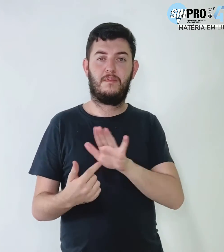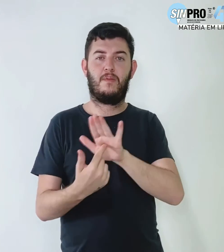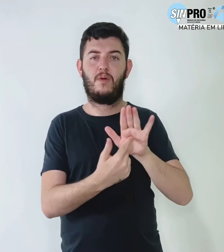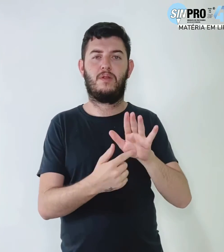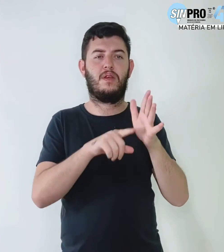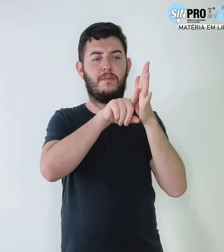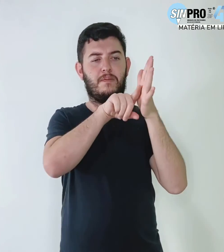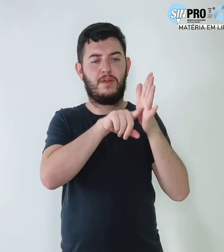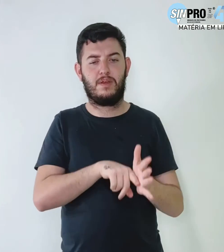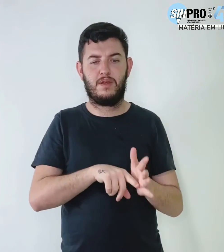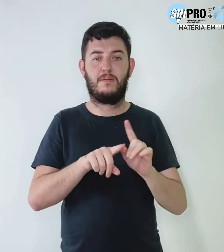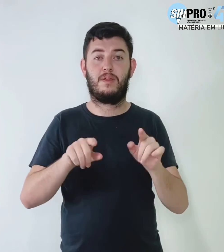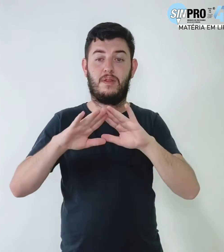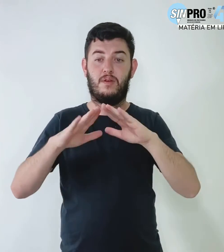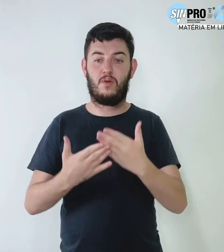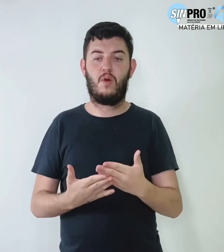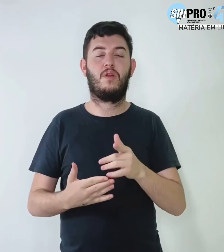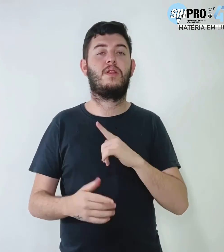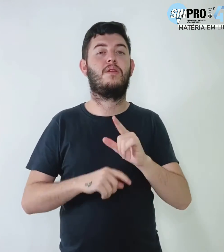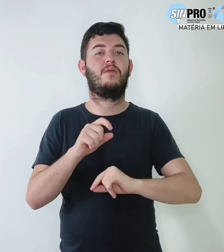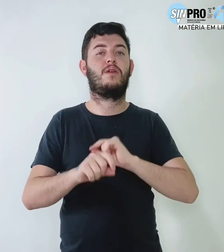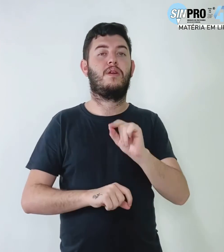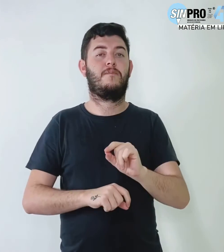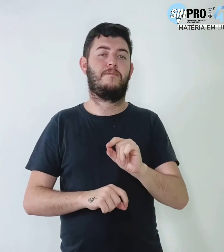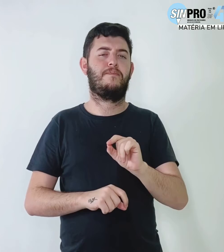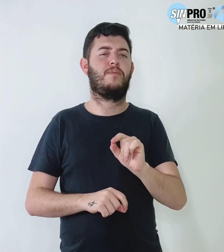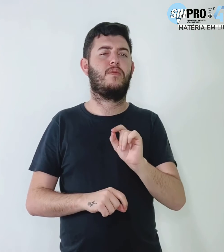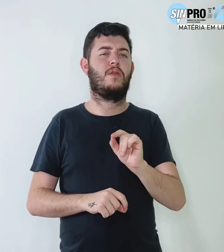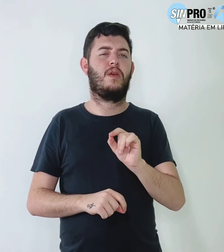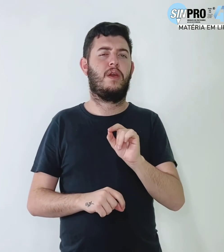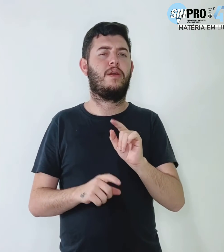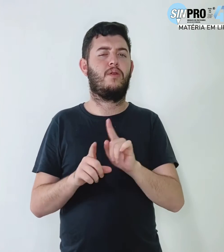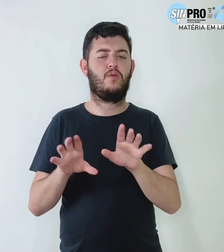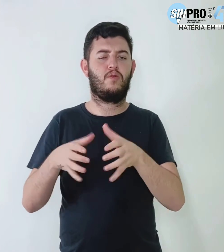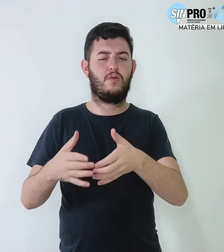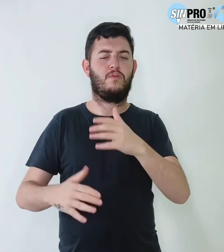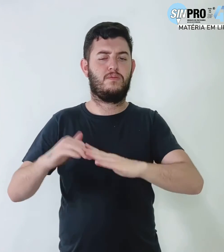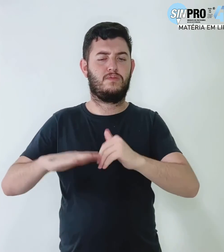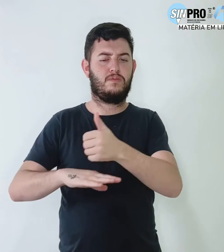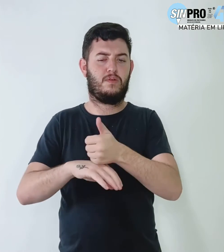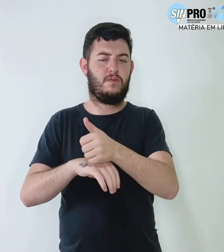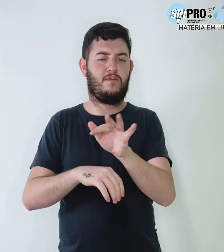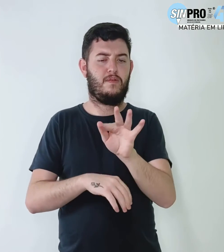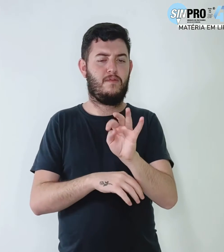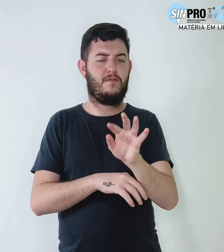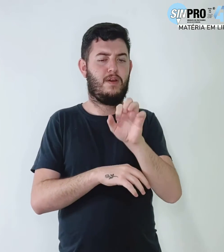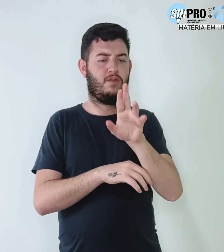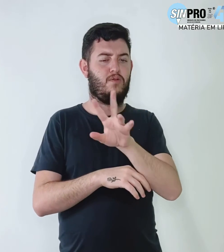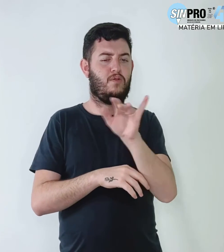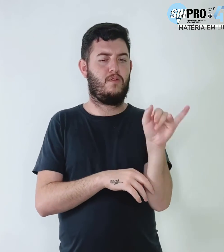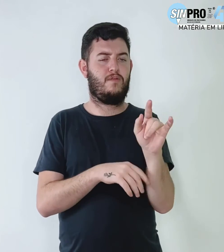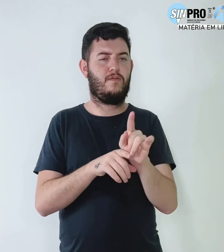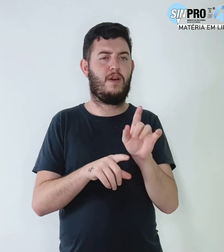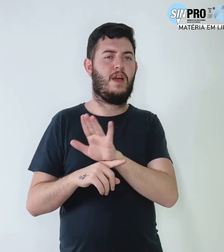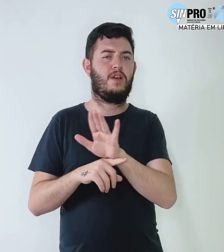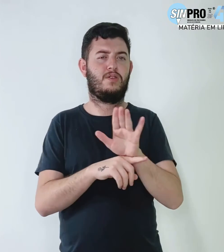organizadas conseguem manter as atividades sem que a unidade escolar seja um fator importante do aumento